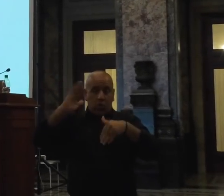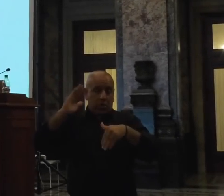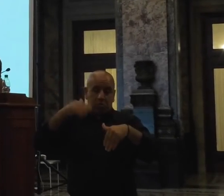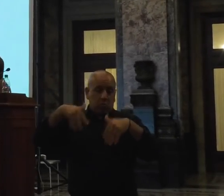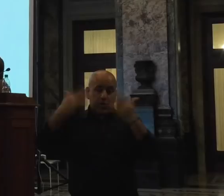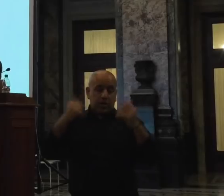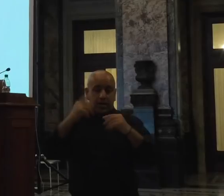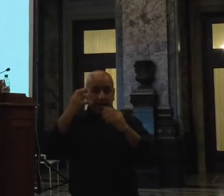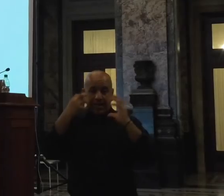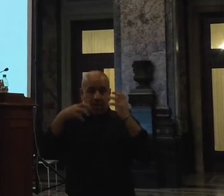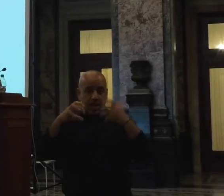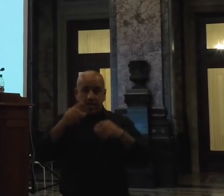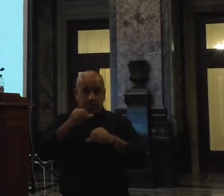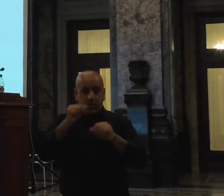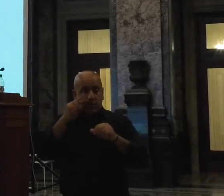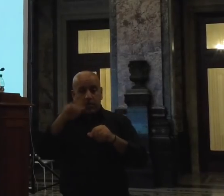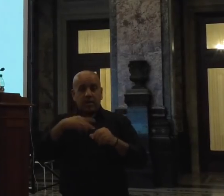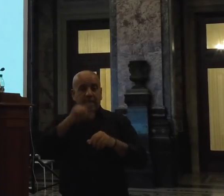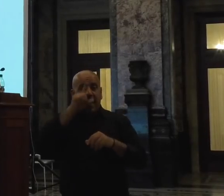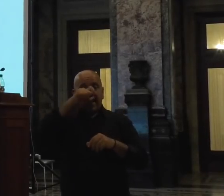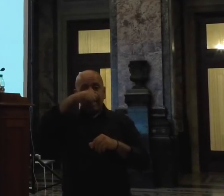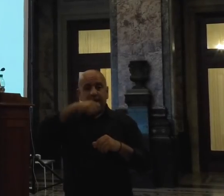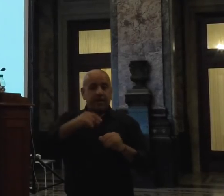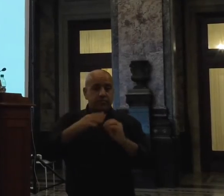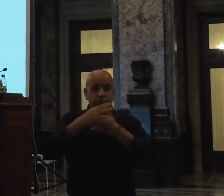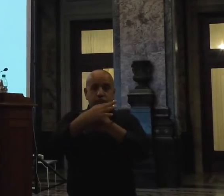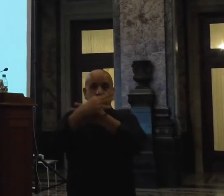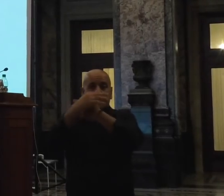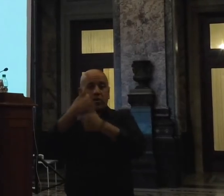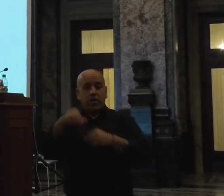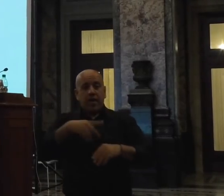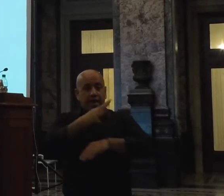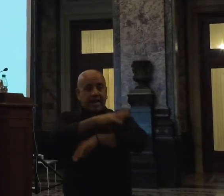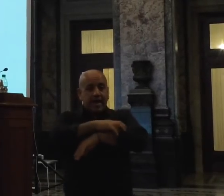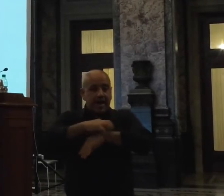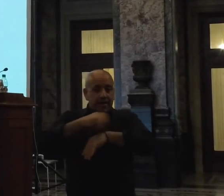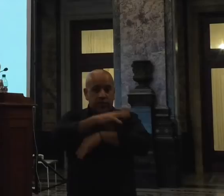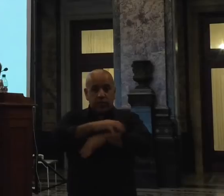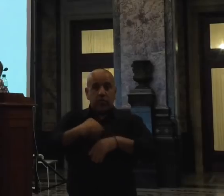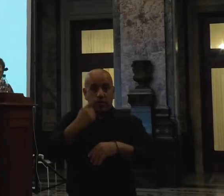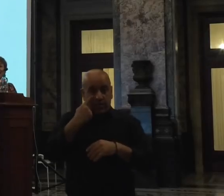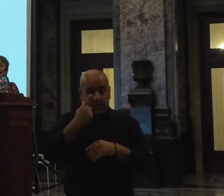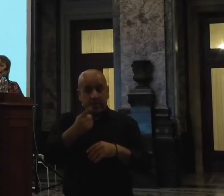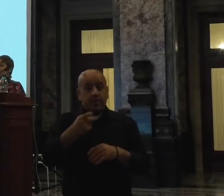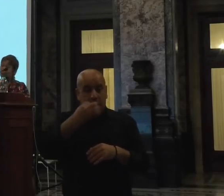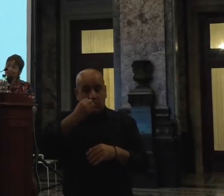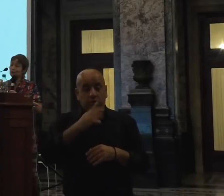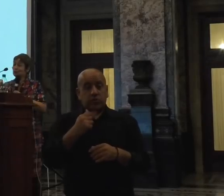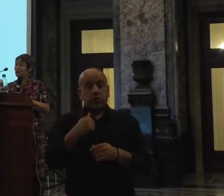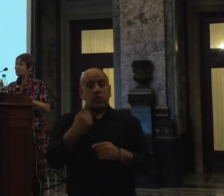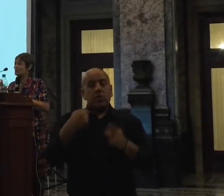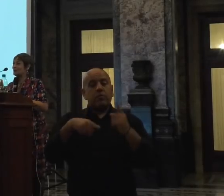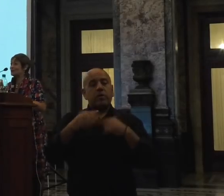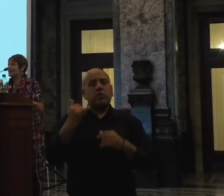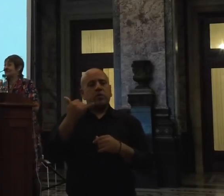probado. Por ejemplo, las águilas ven mejor que nosotros aquí, los gatos ven mejor que nosotros en el otro extremo. Pero hace